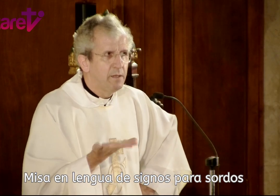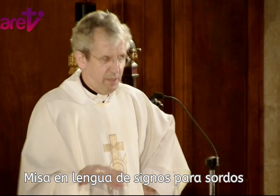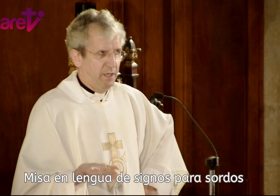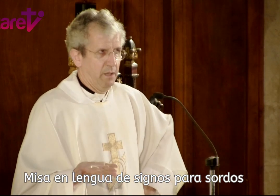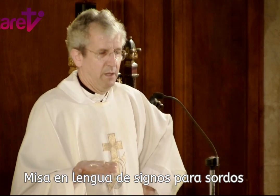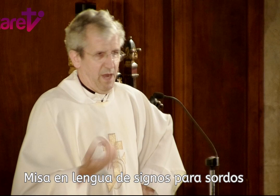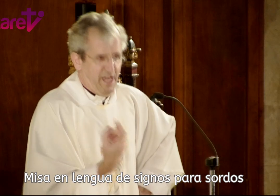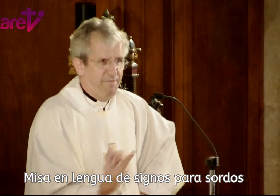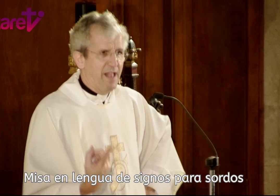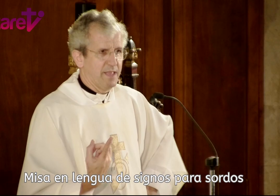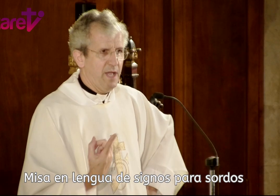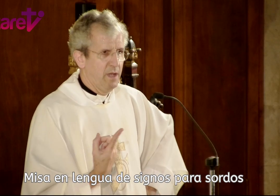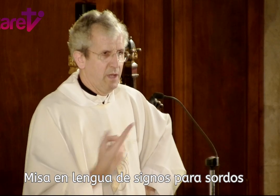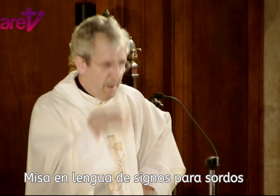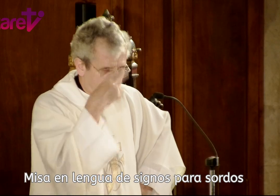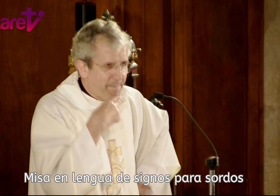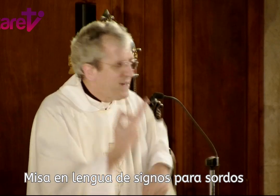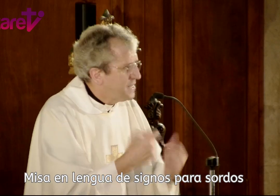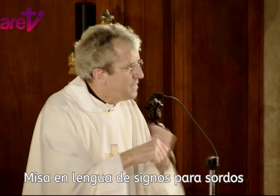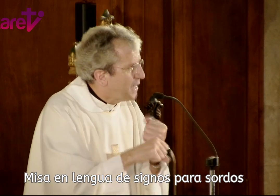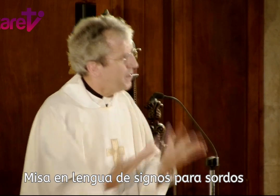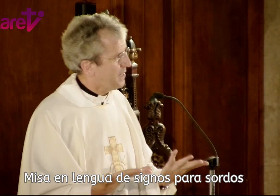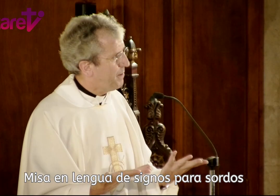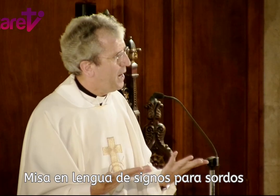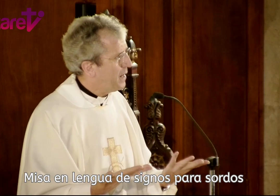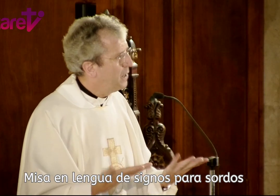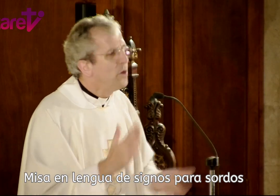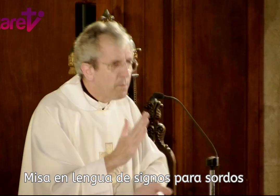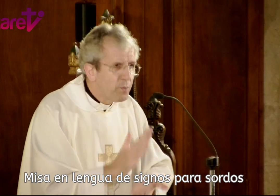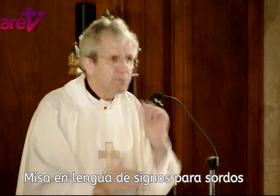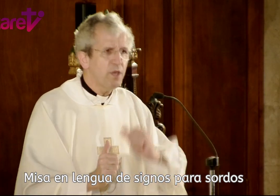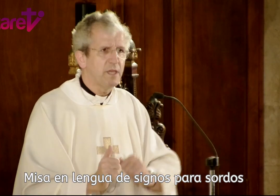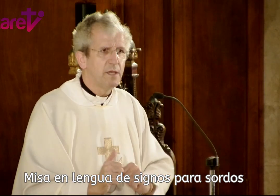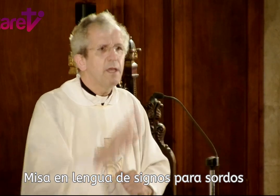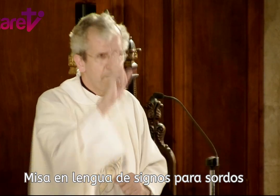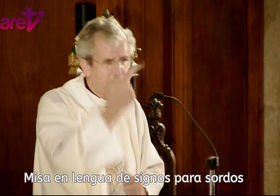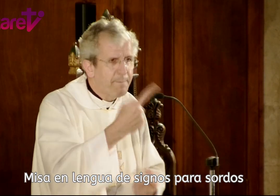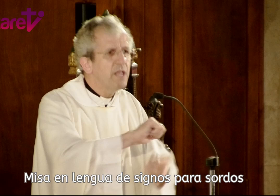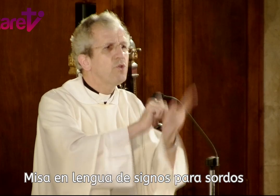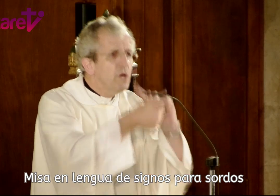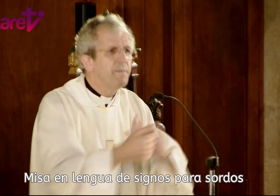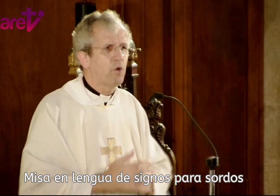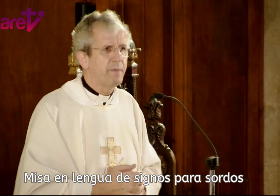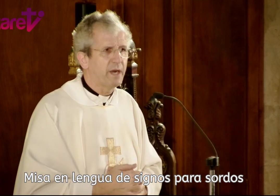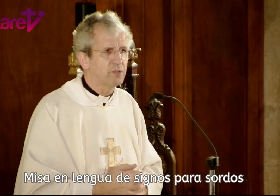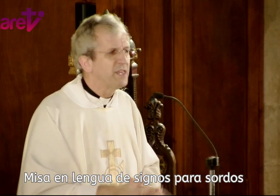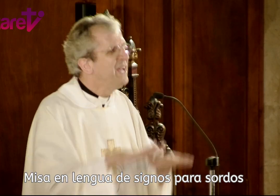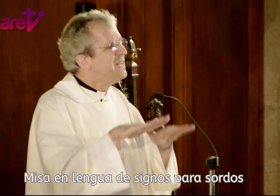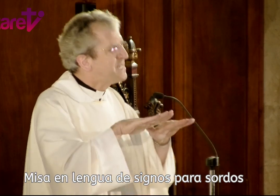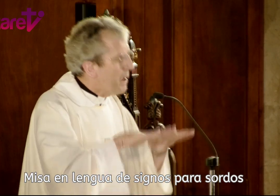decir, hace falta... Papá necesita que vaya a trabajar, pues voy, me arrepiento y me convierto. Es decir, saber